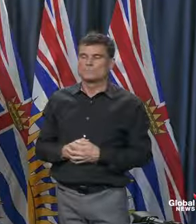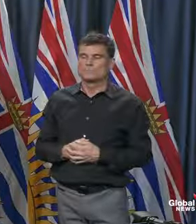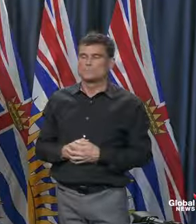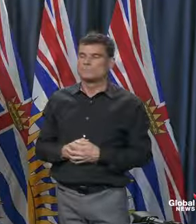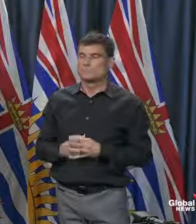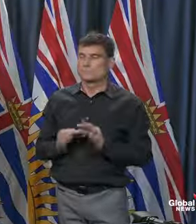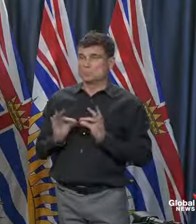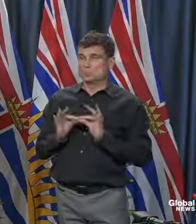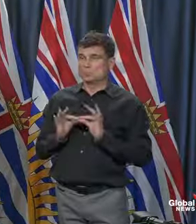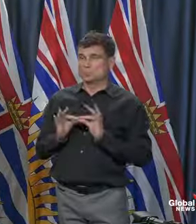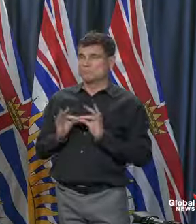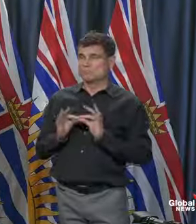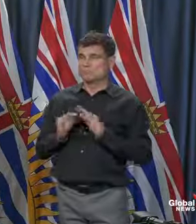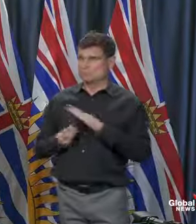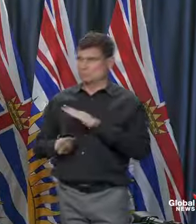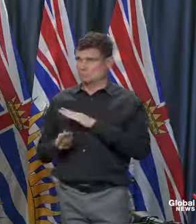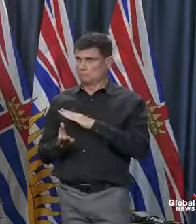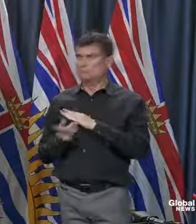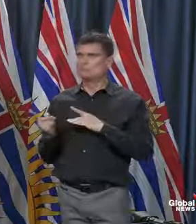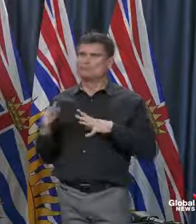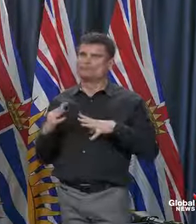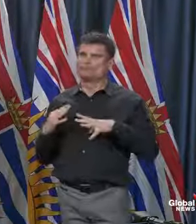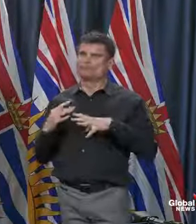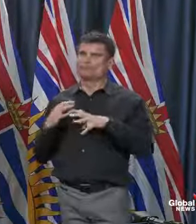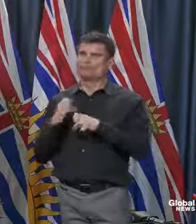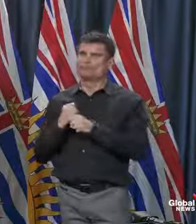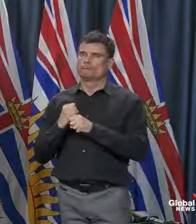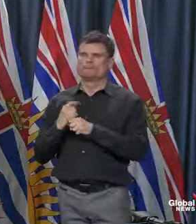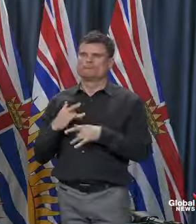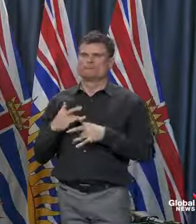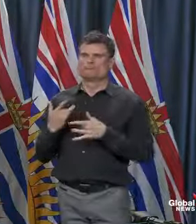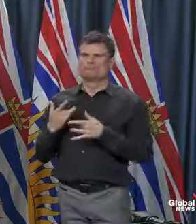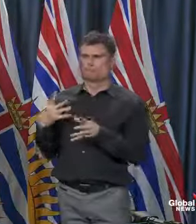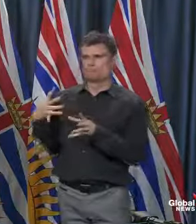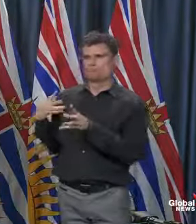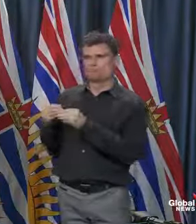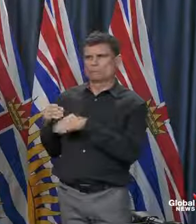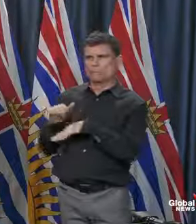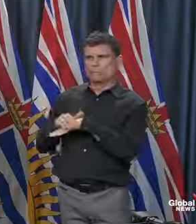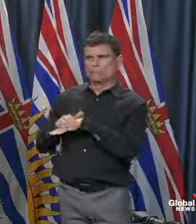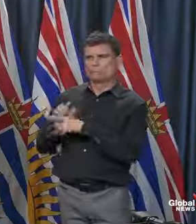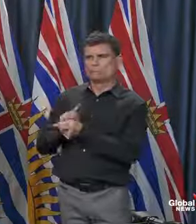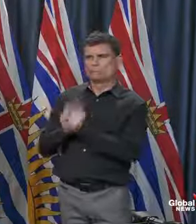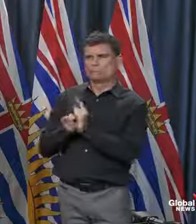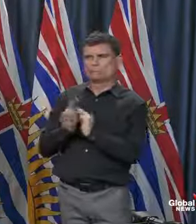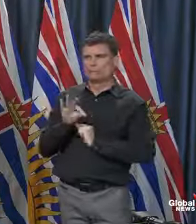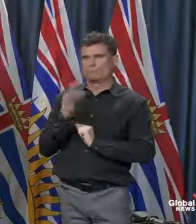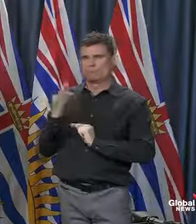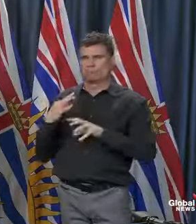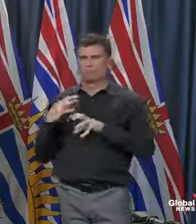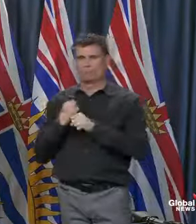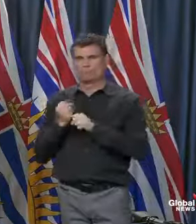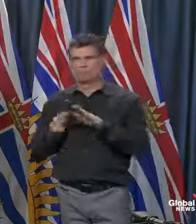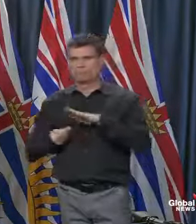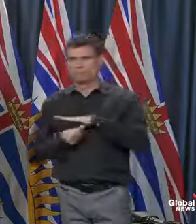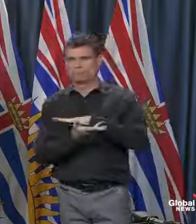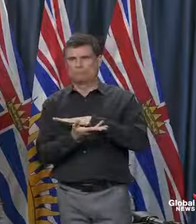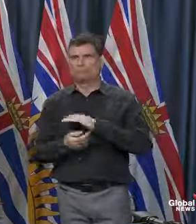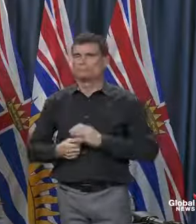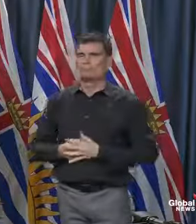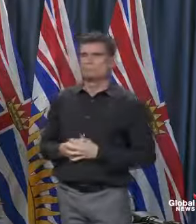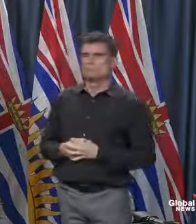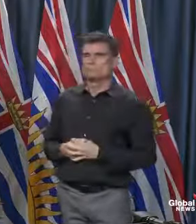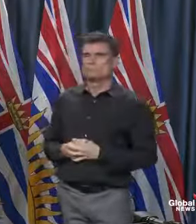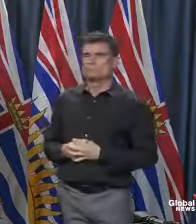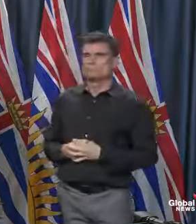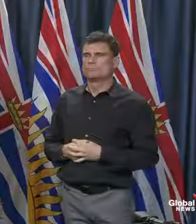de faire. Et il faut que des gens participent dans ce processus, c'est-à-dire qu'ils lèvent des mains, qu'ils restent